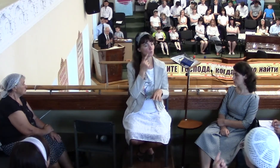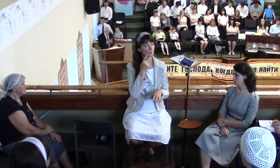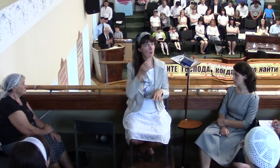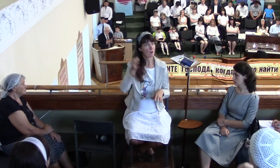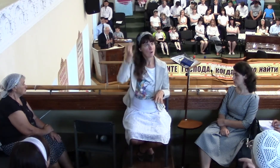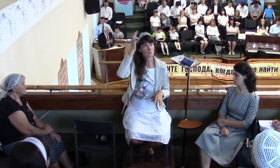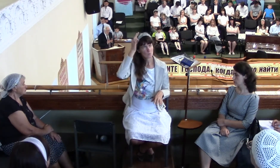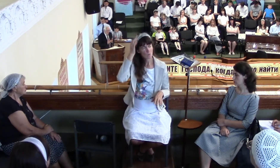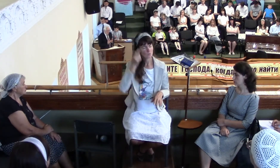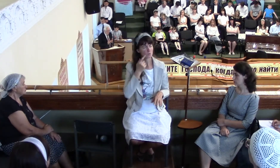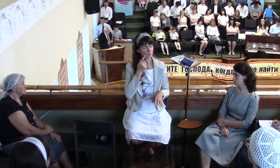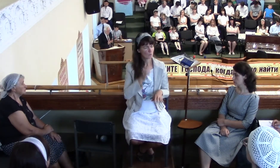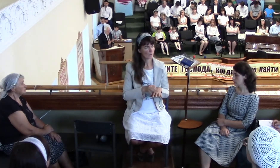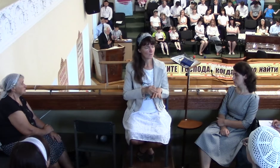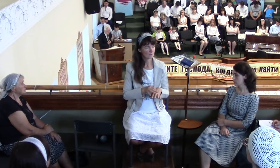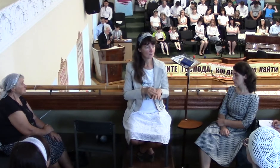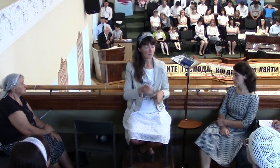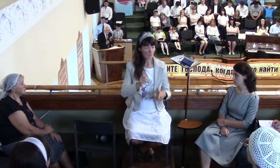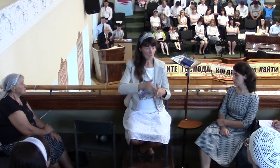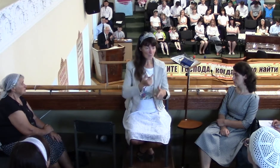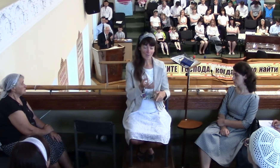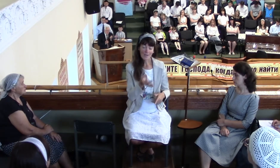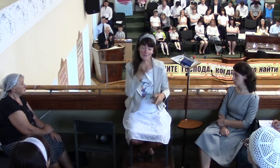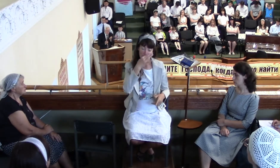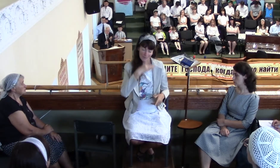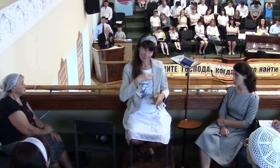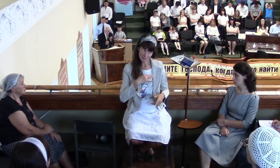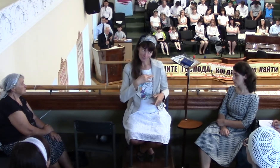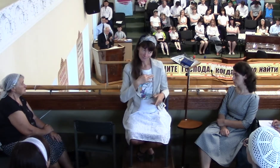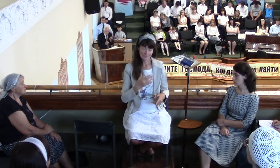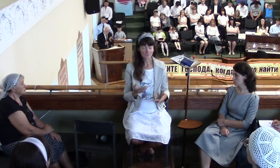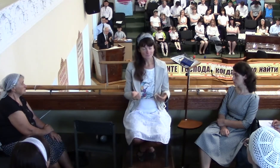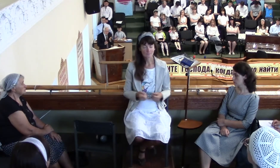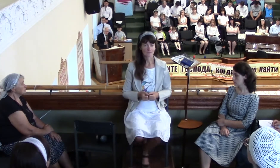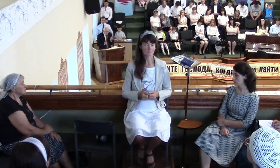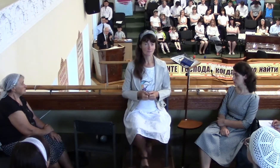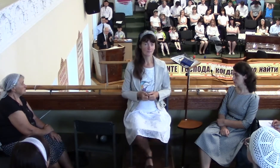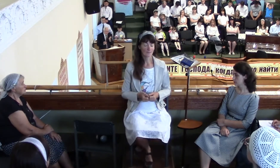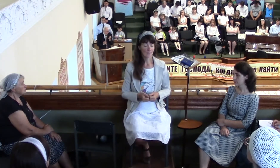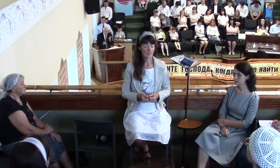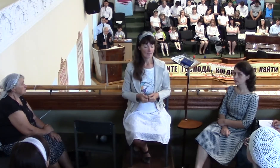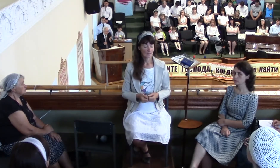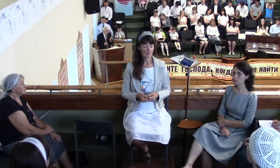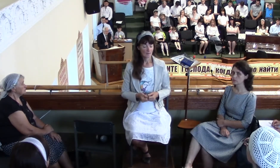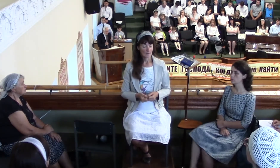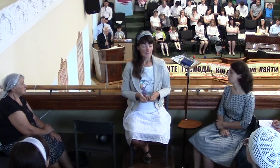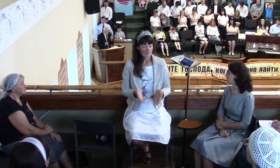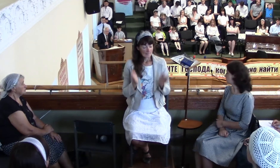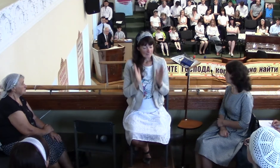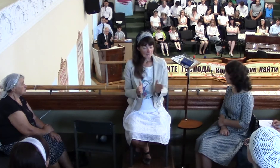сами себя не успокаивали, однажды нам нужно вылечить наше сердце. И есть единственное